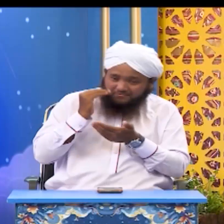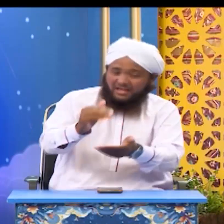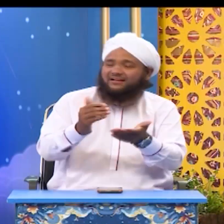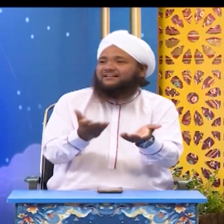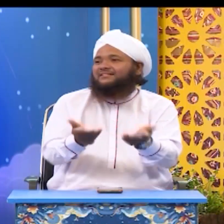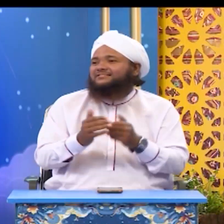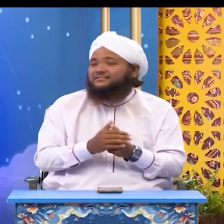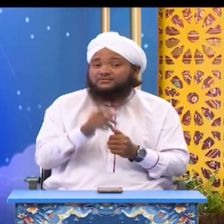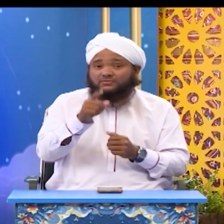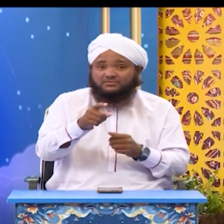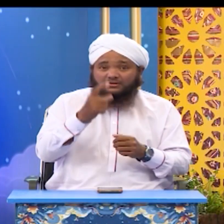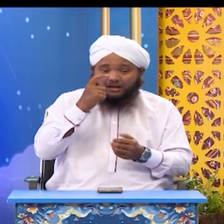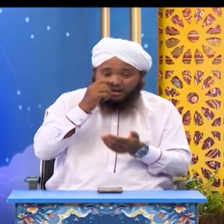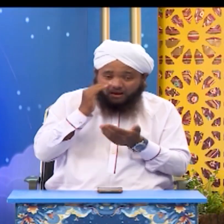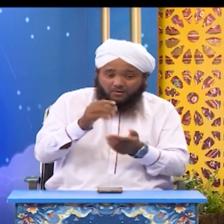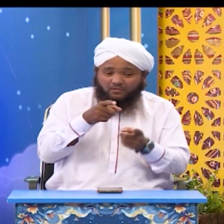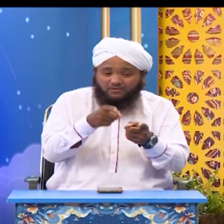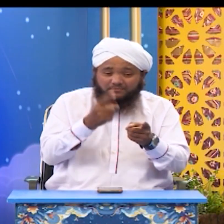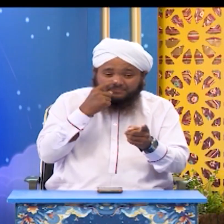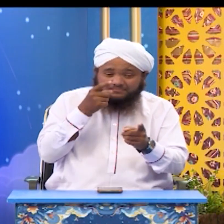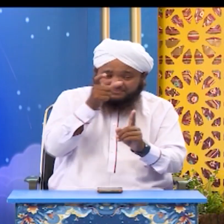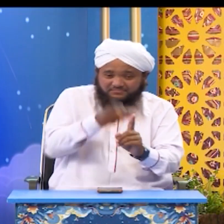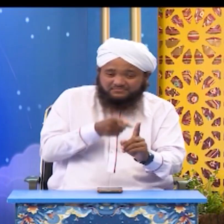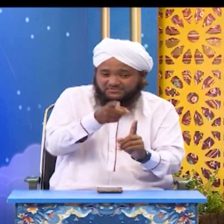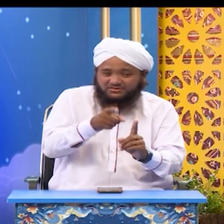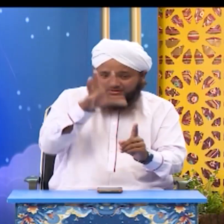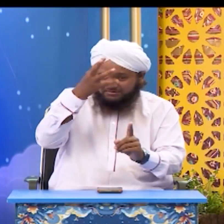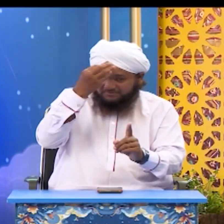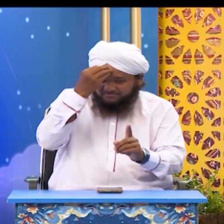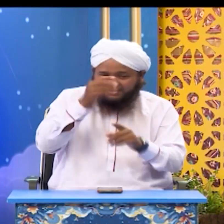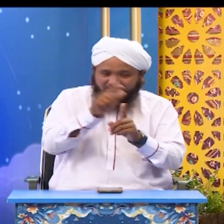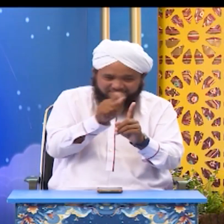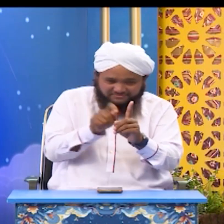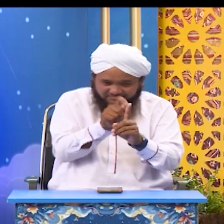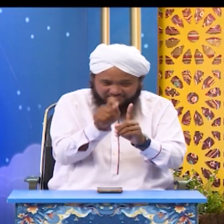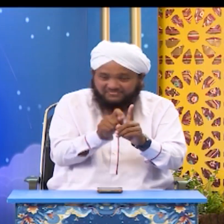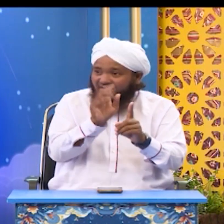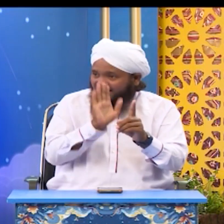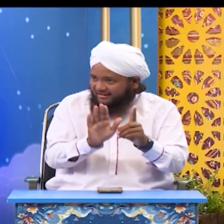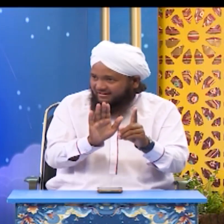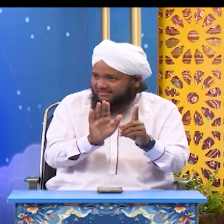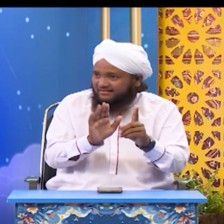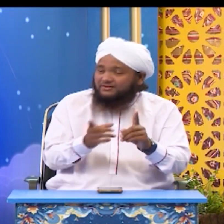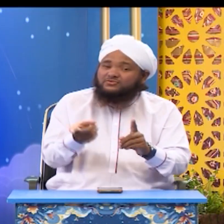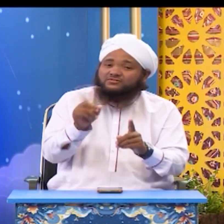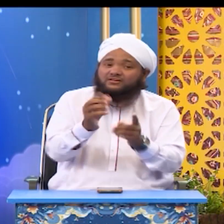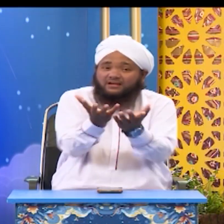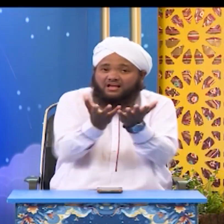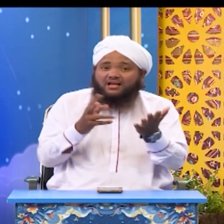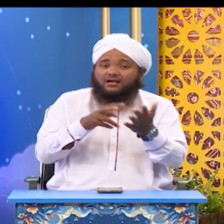اس کمزور جان کی پرورش کی ذمہ داری لے گا تو قیامت تک مدد خدا اس کے شامل حال